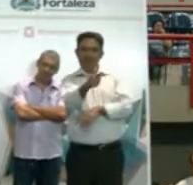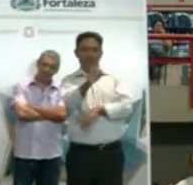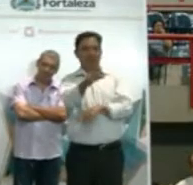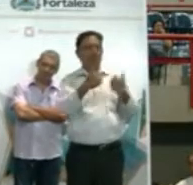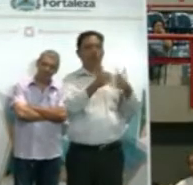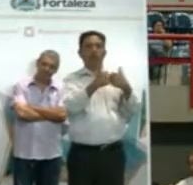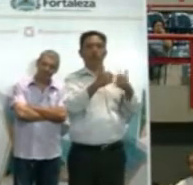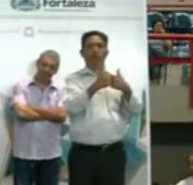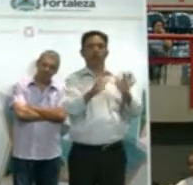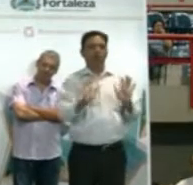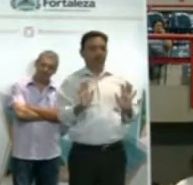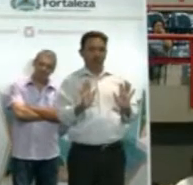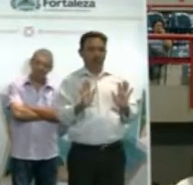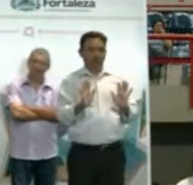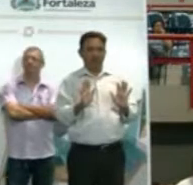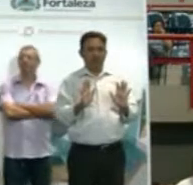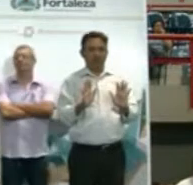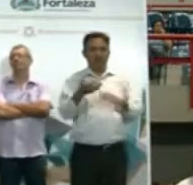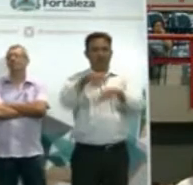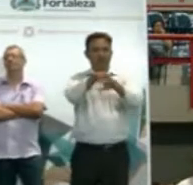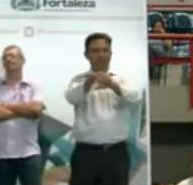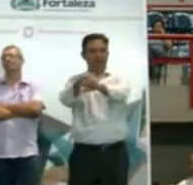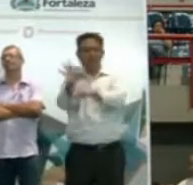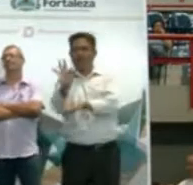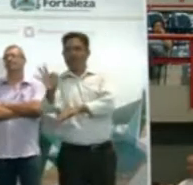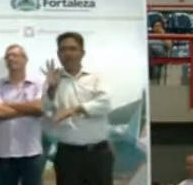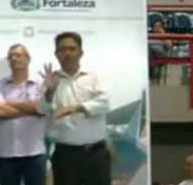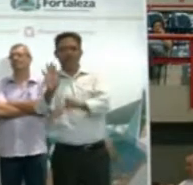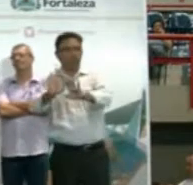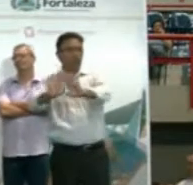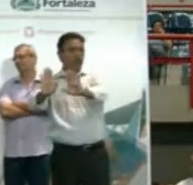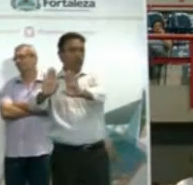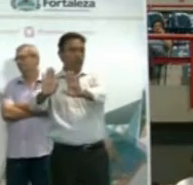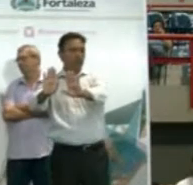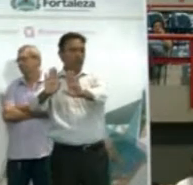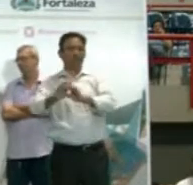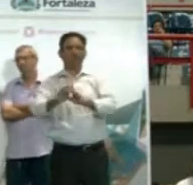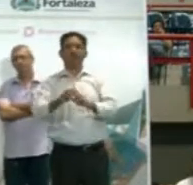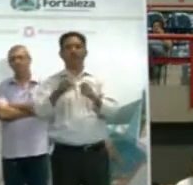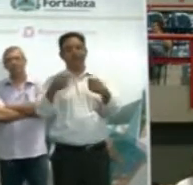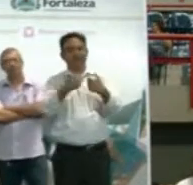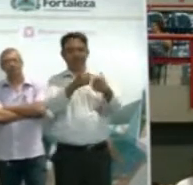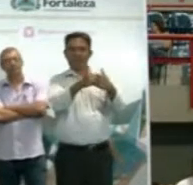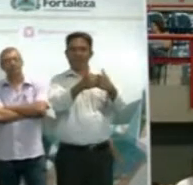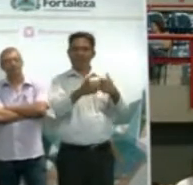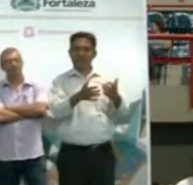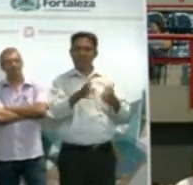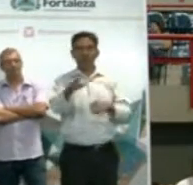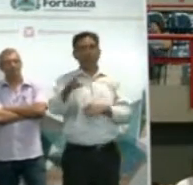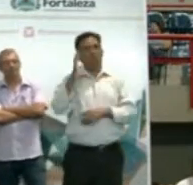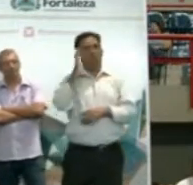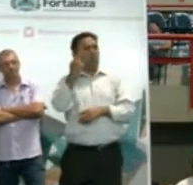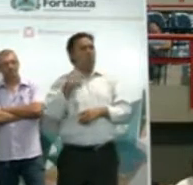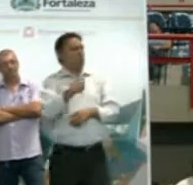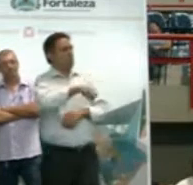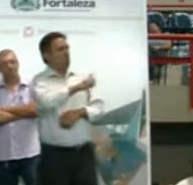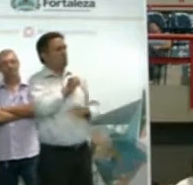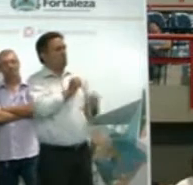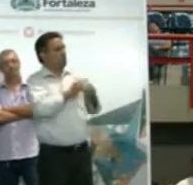tal. Não tinha ninguém para deixar a gente em faculdade em lugar nenhum, não. Ei, filho. Ela resolveu sair